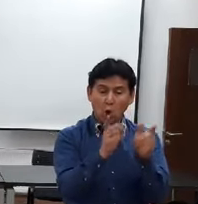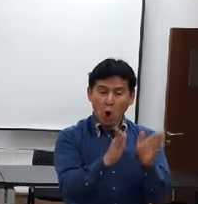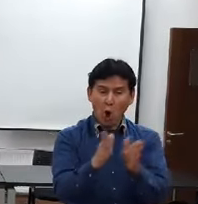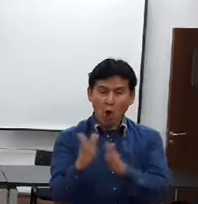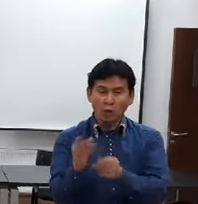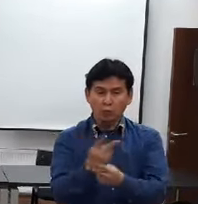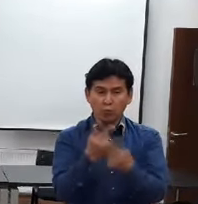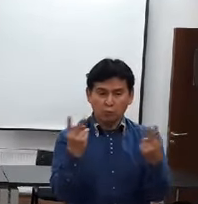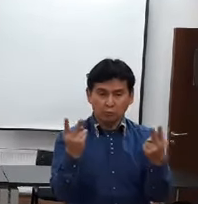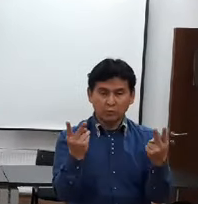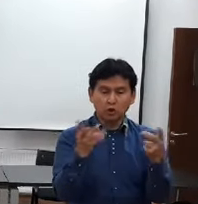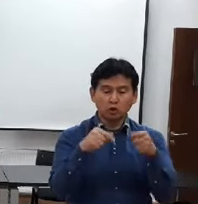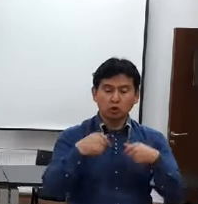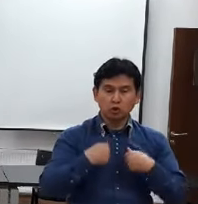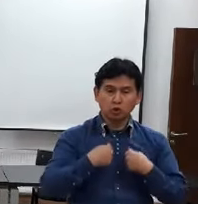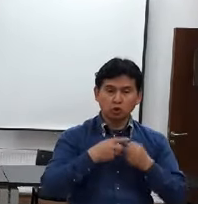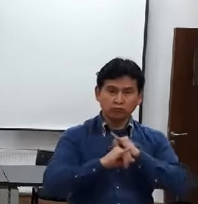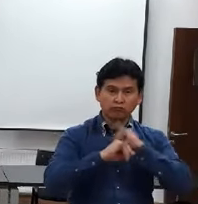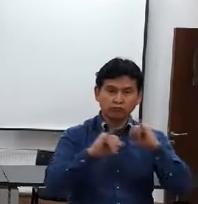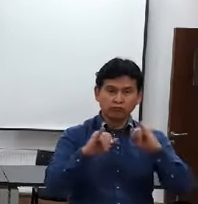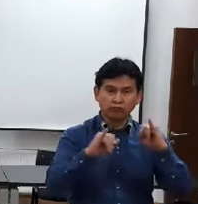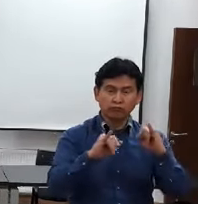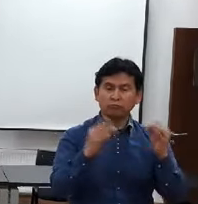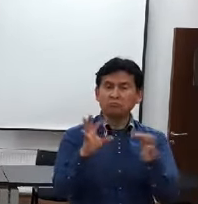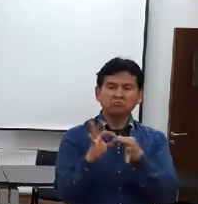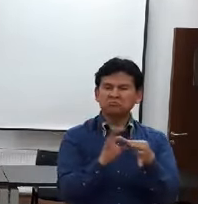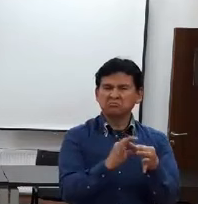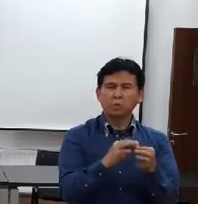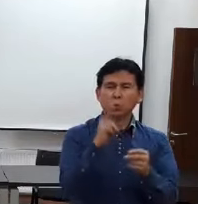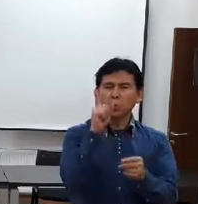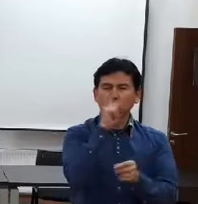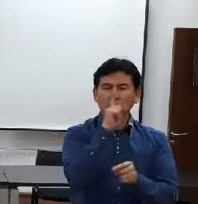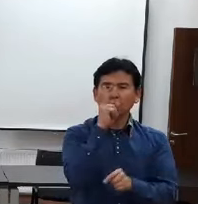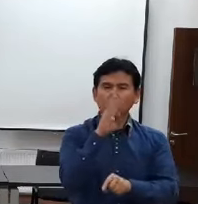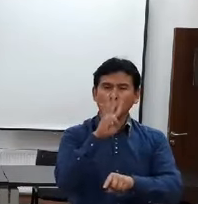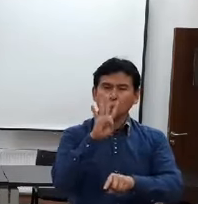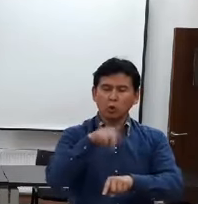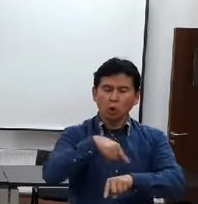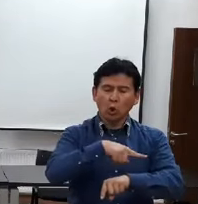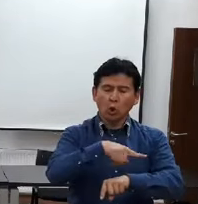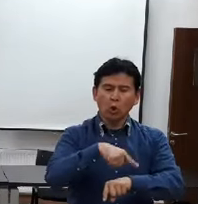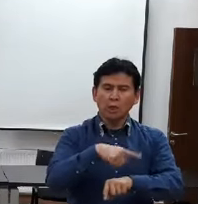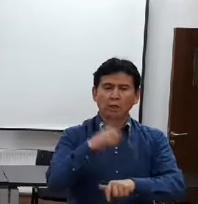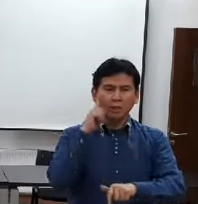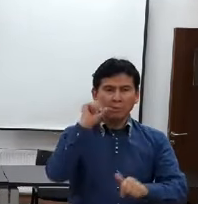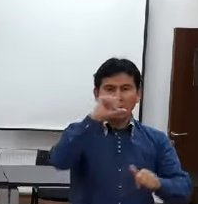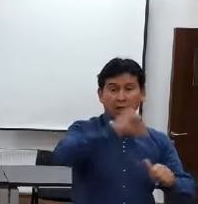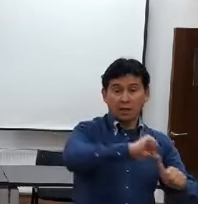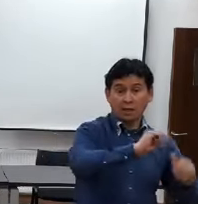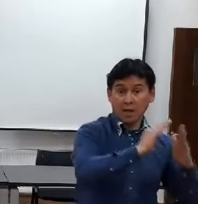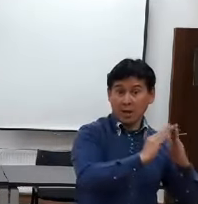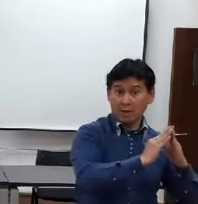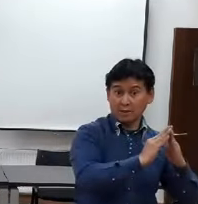público, voy a dar a conocer lo ocurrido en las últimas 24 horas. En cuanto al toque de queda,